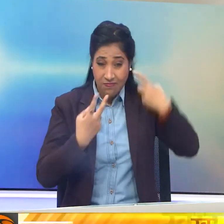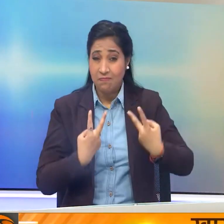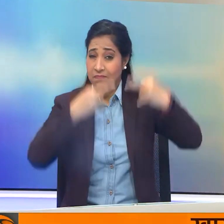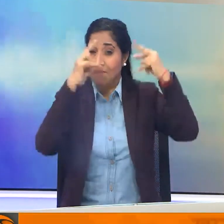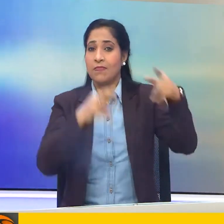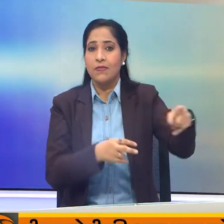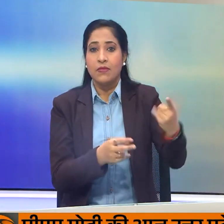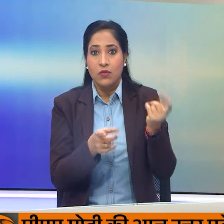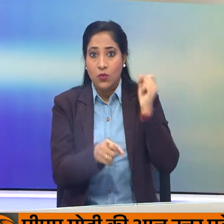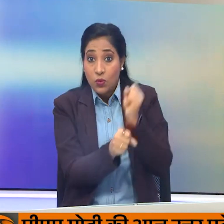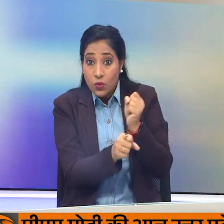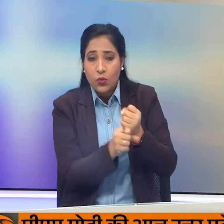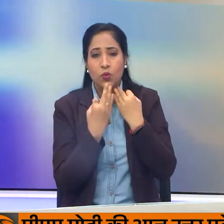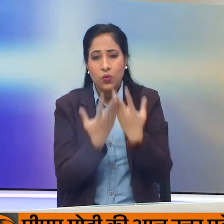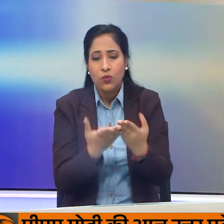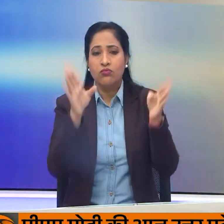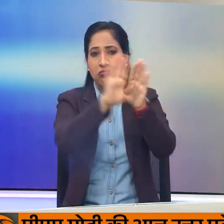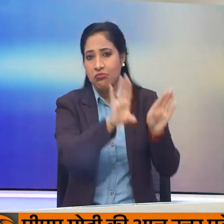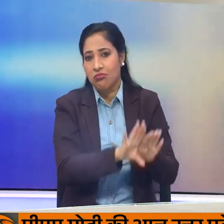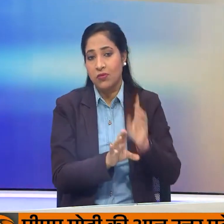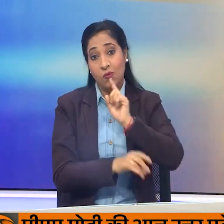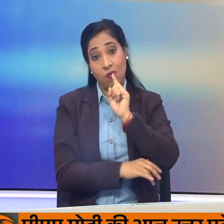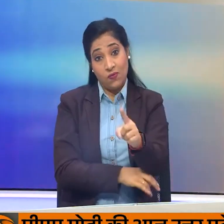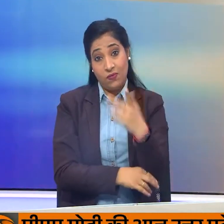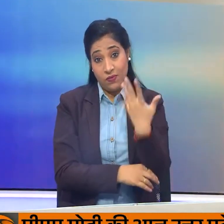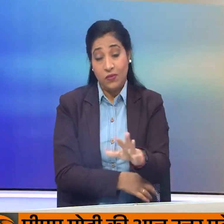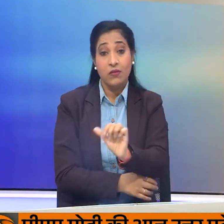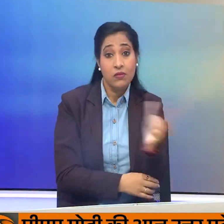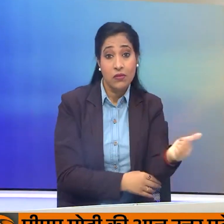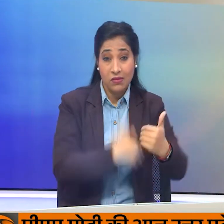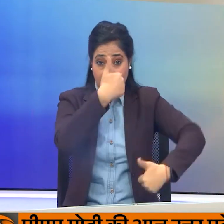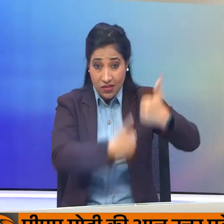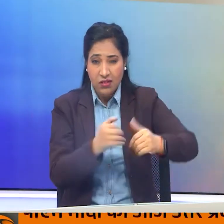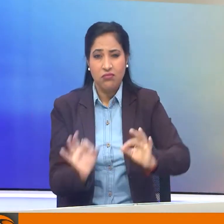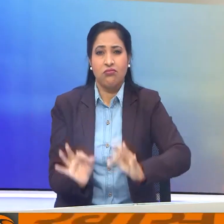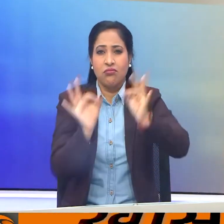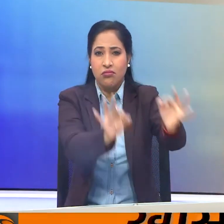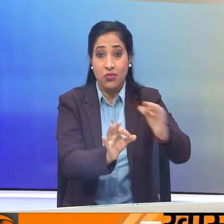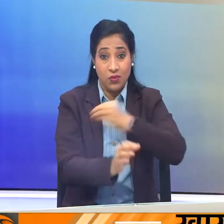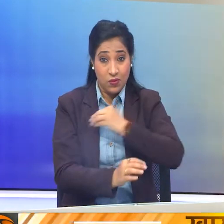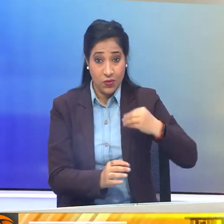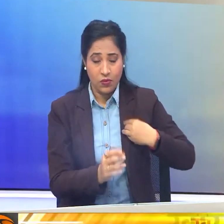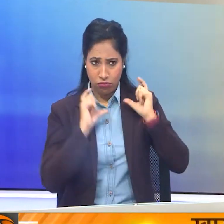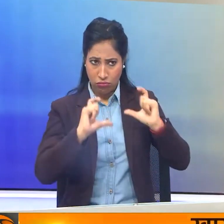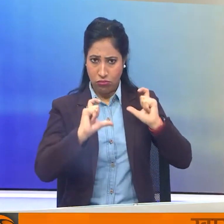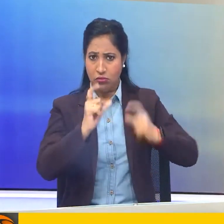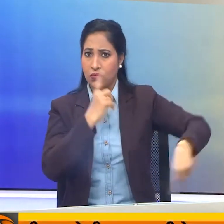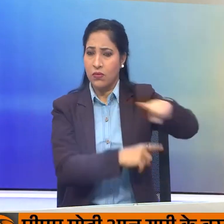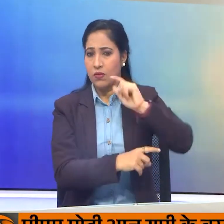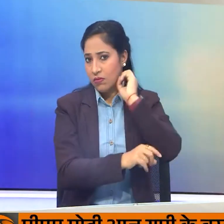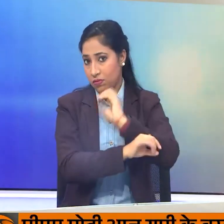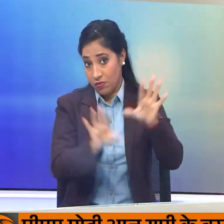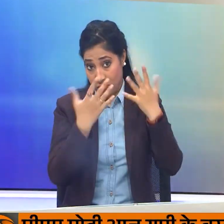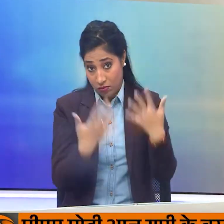कारण प्रशासन ने स्कूल बंद करने के आदेश दिए हैं। इसके अलावा परीक्षा टालने और अस्पतालों को अलर्ट पर रहने के भी निर्देश दिए गए